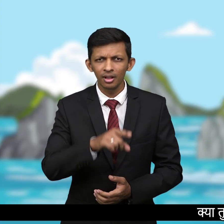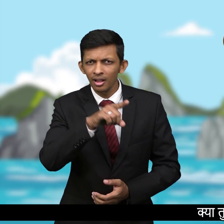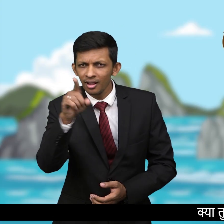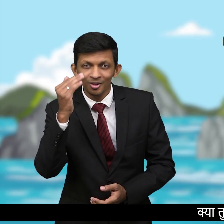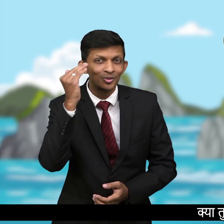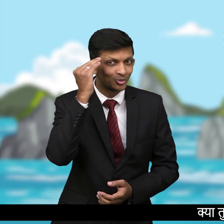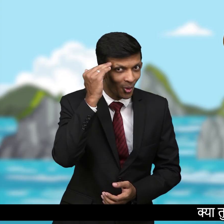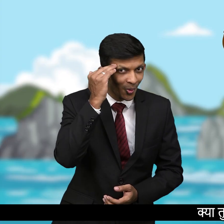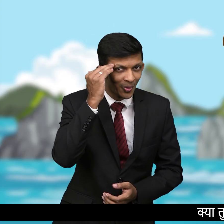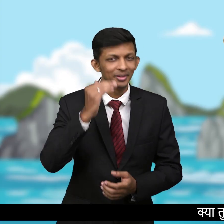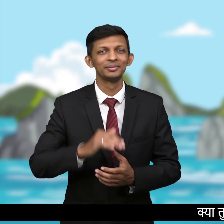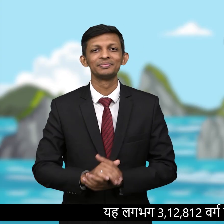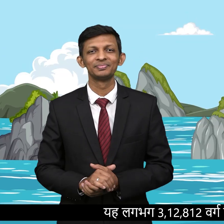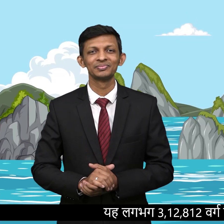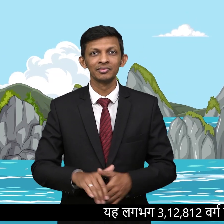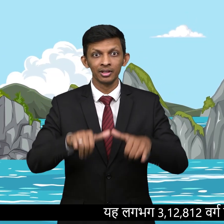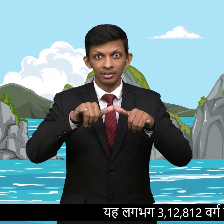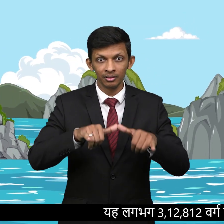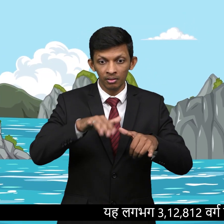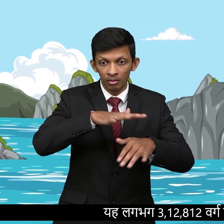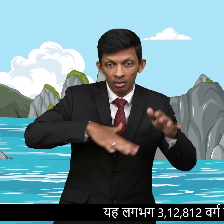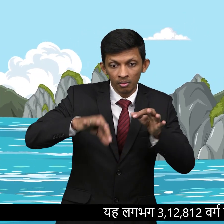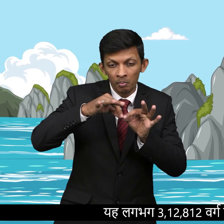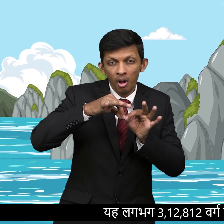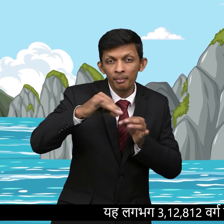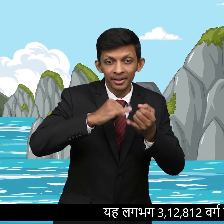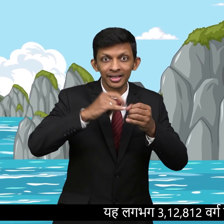क्या तुम जानते हो ये लगभग